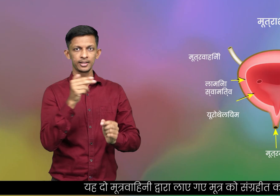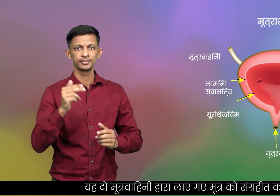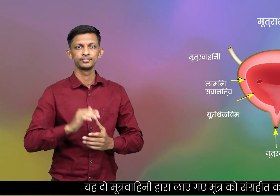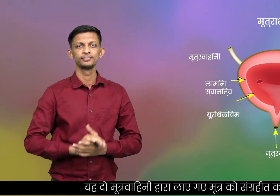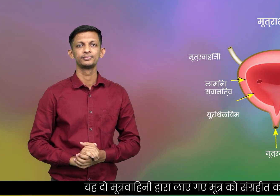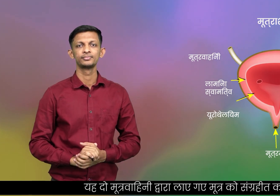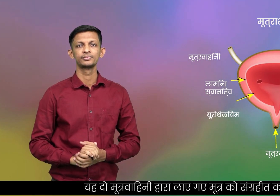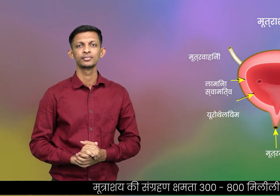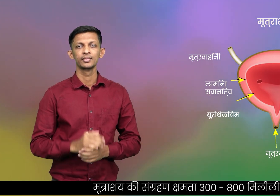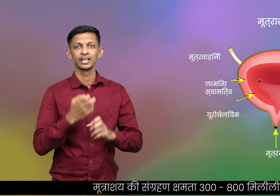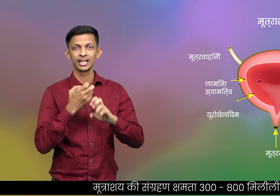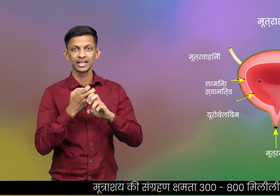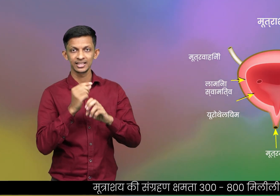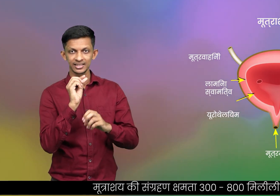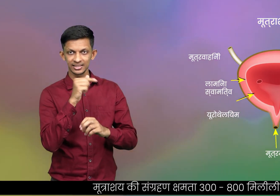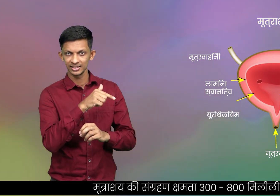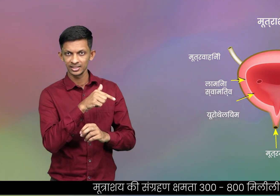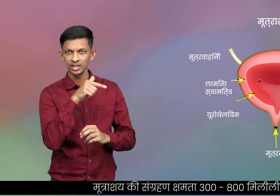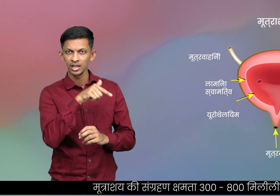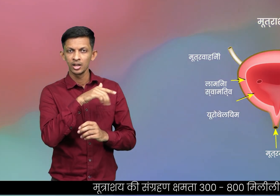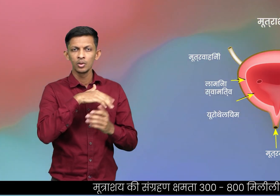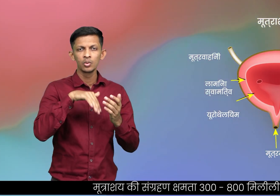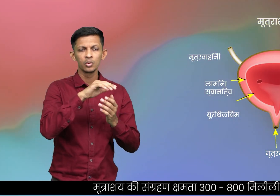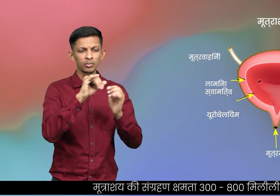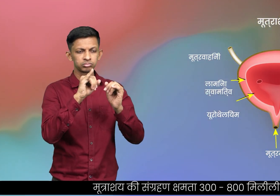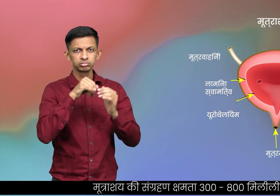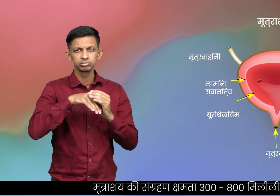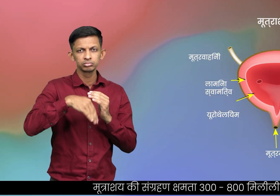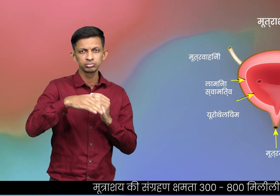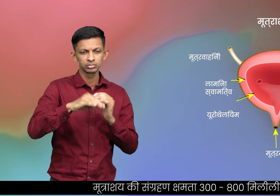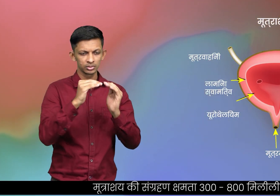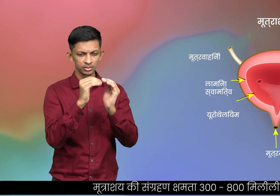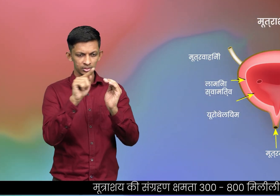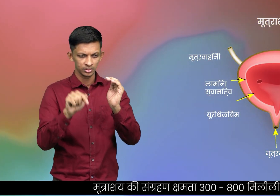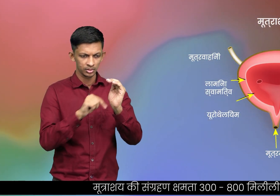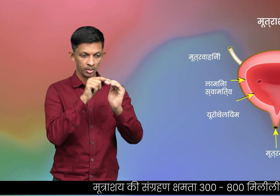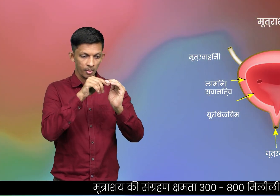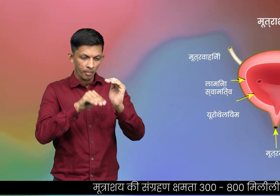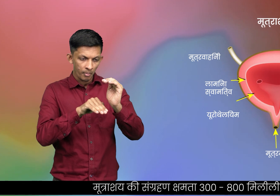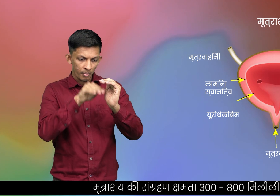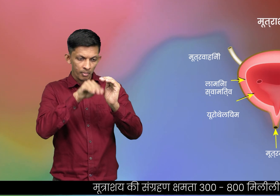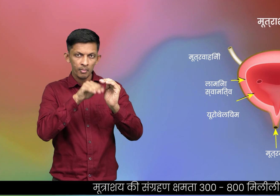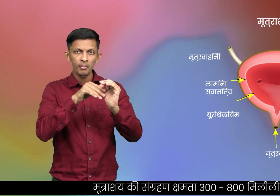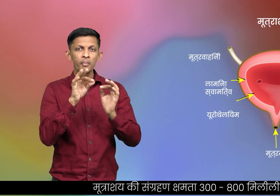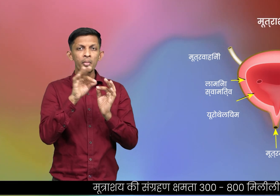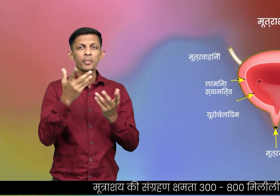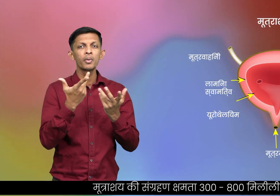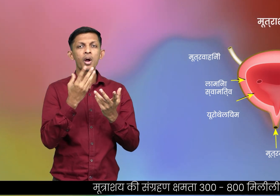है। मूत्राशय की संग्रहण क्षमता 300 से लेकर